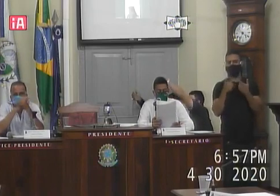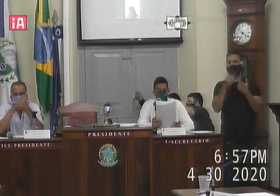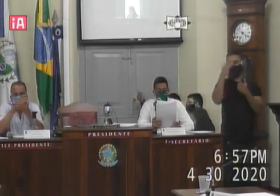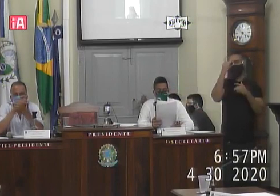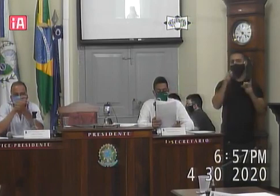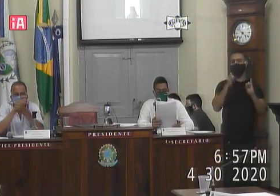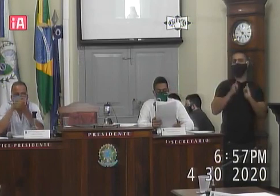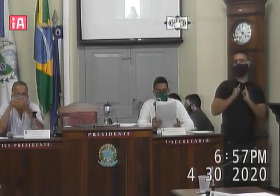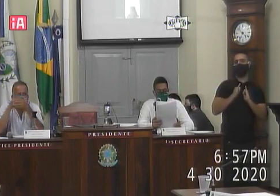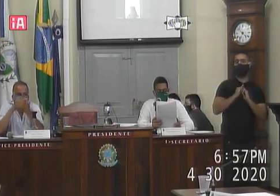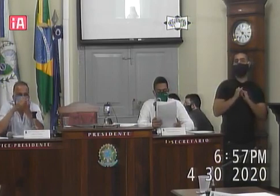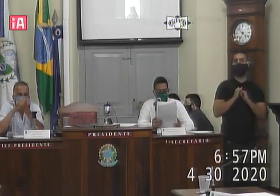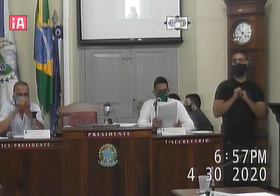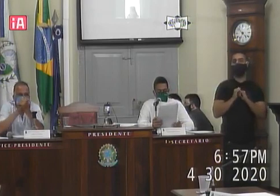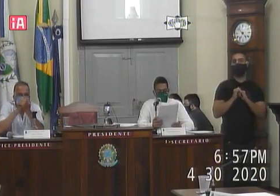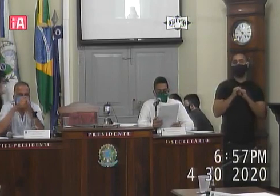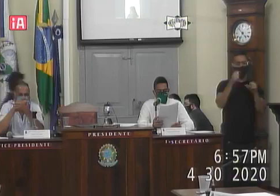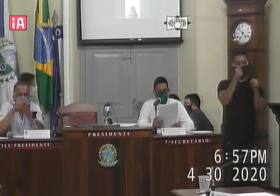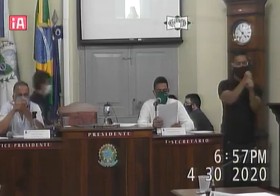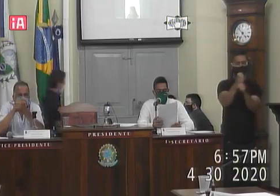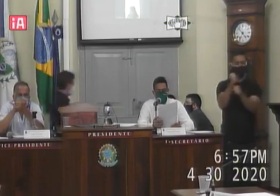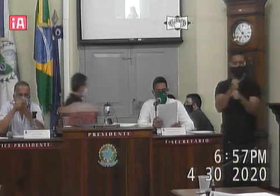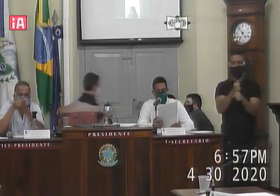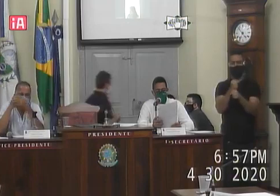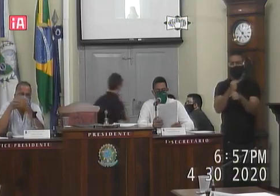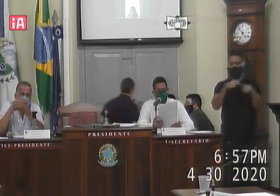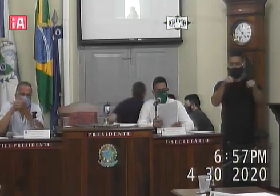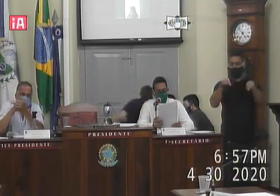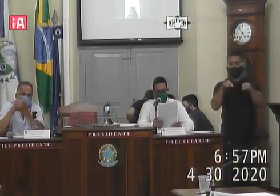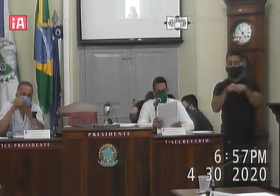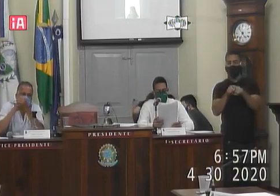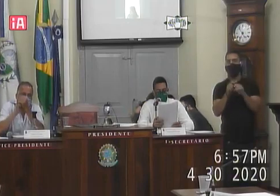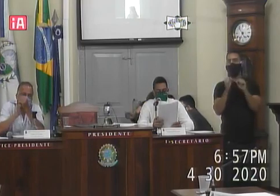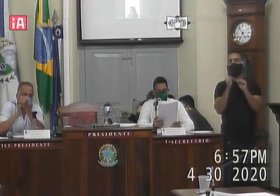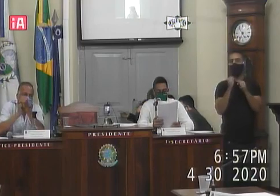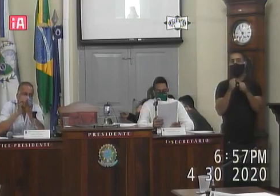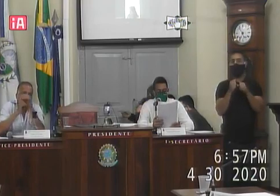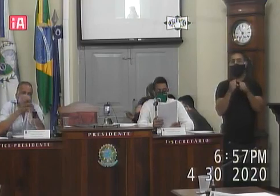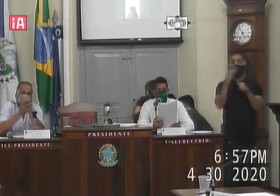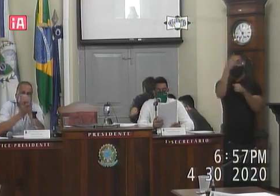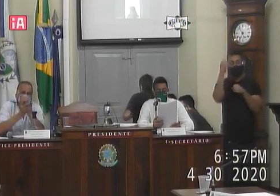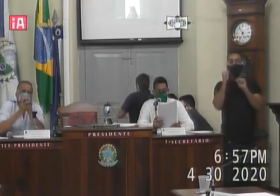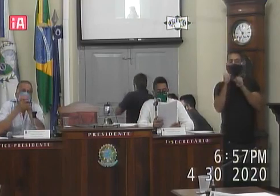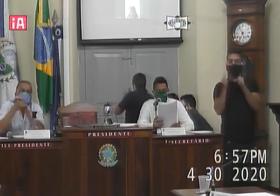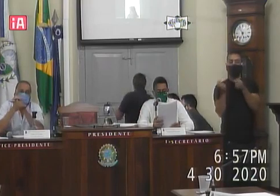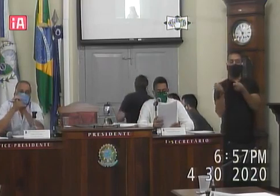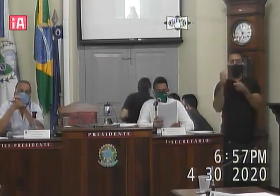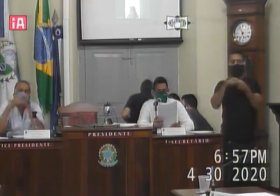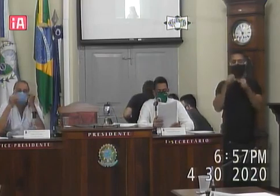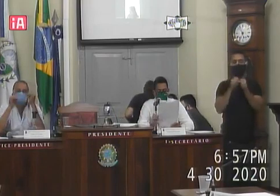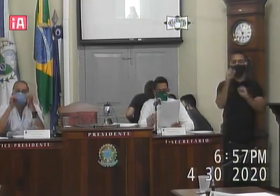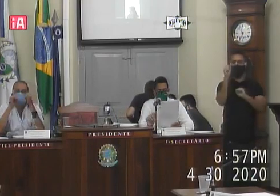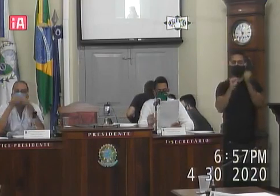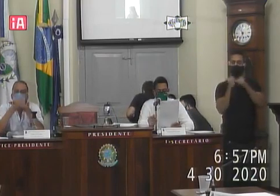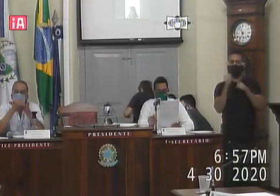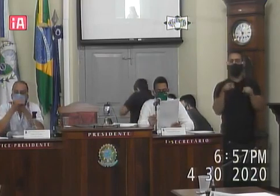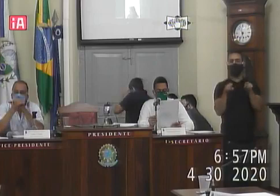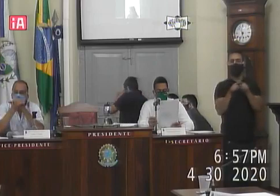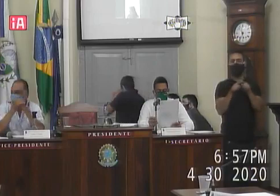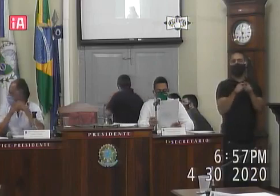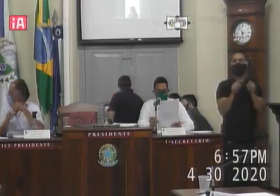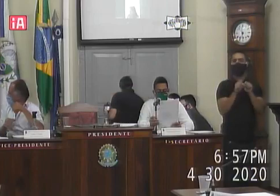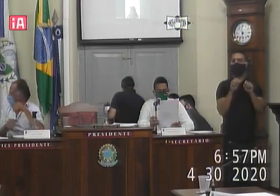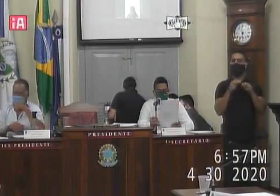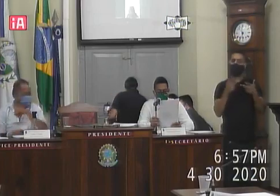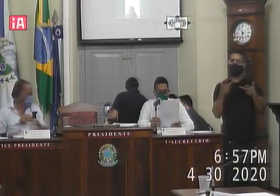sedentarismo. Com a reforma geral da quadra, a comunidade poderá realizar suas atividades físicas e promover seus eventos comunitários, uma vez